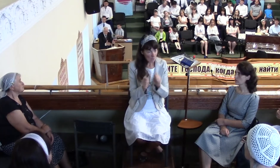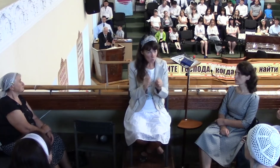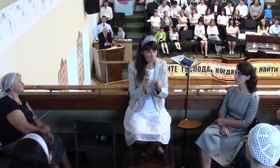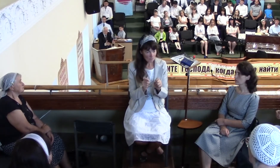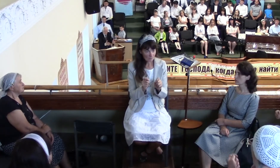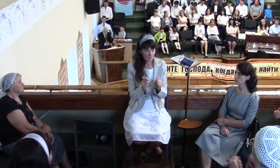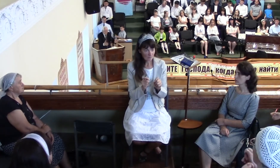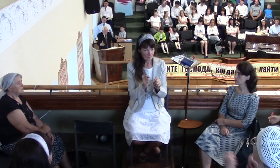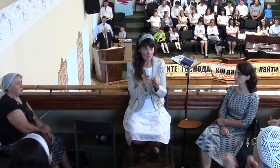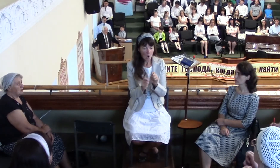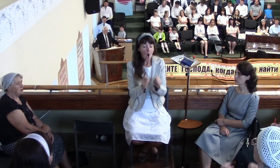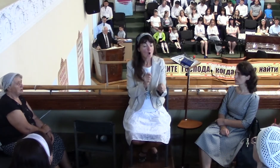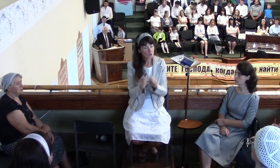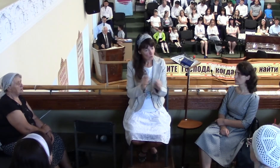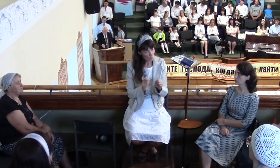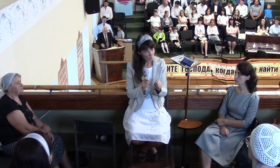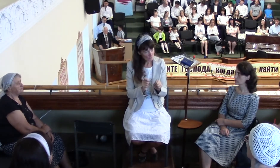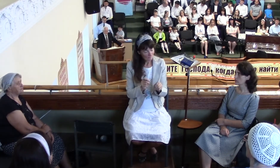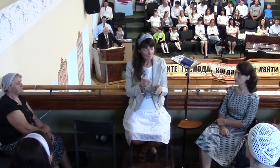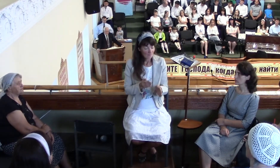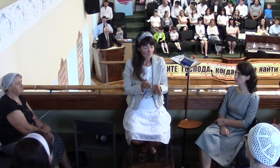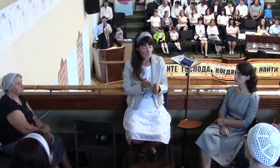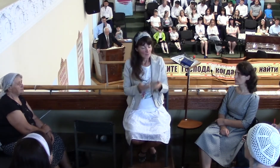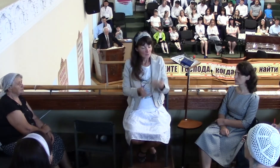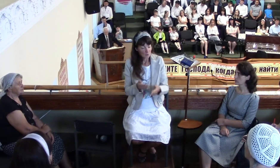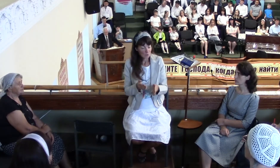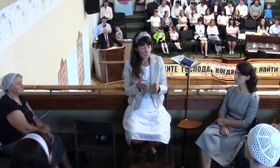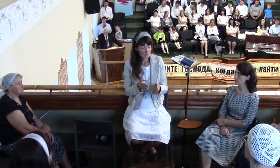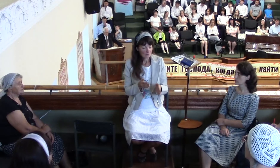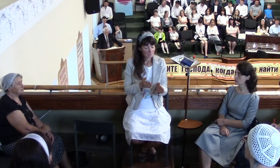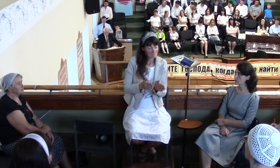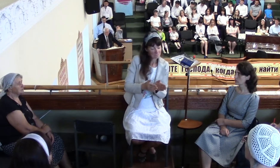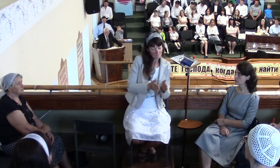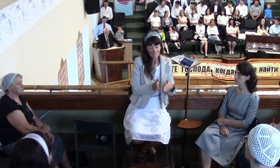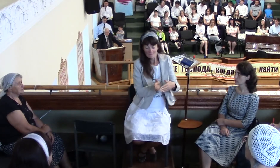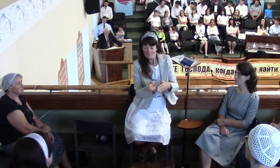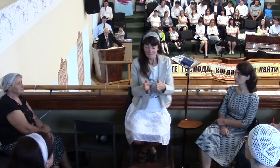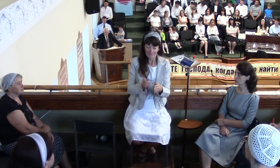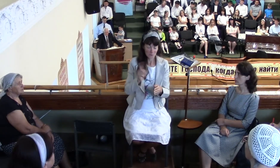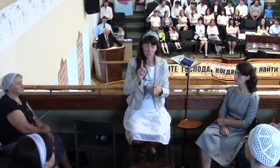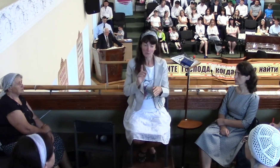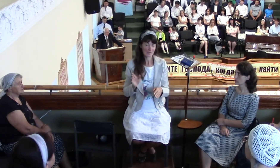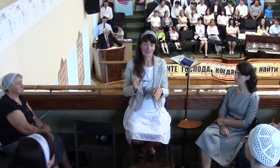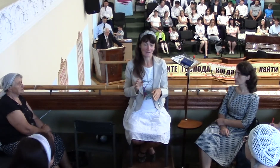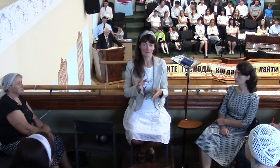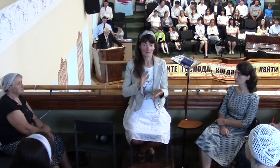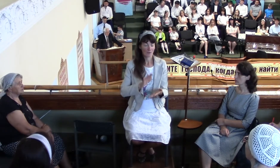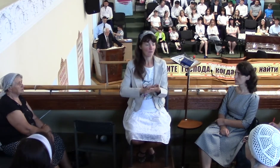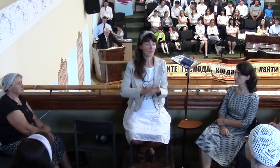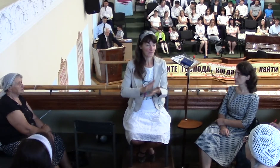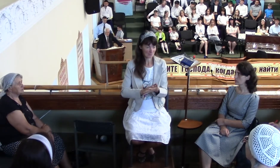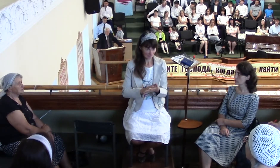на которых есть грязь, ты вдруг зацепишься, твое чистое станет грязным. Вы это сами переживали